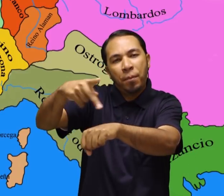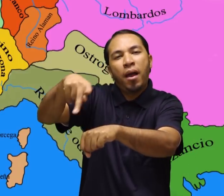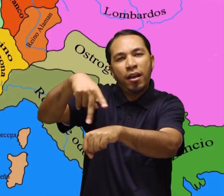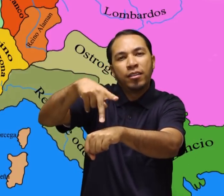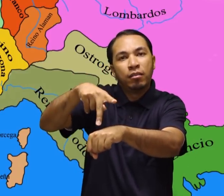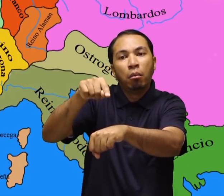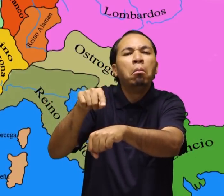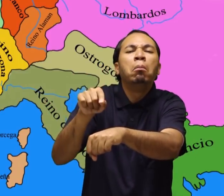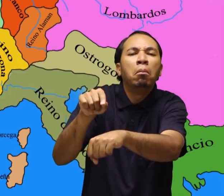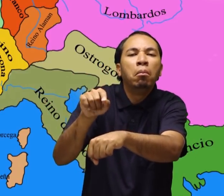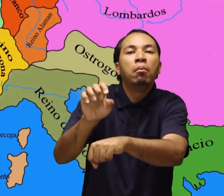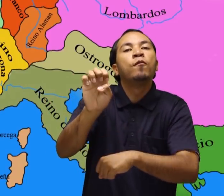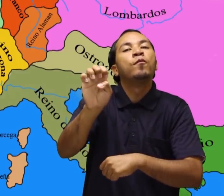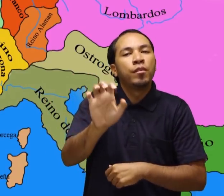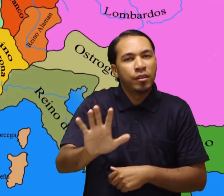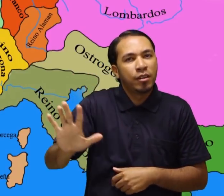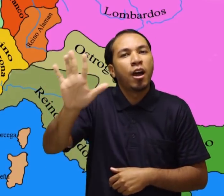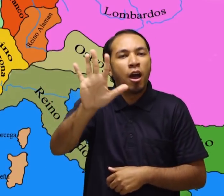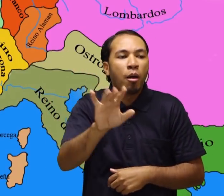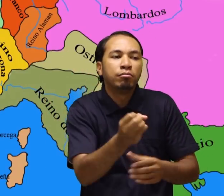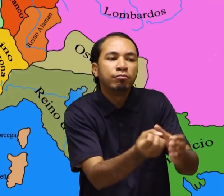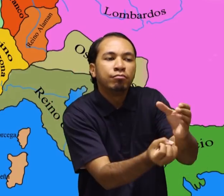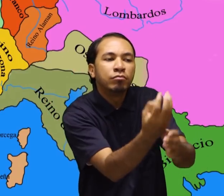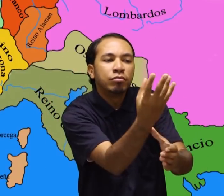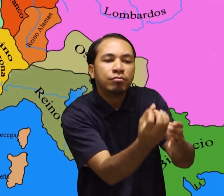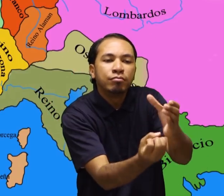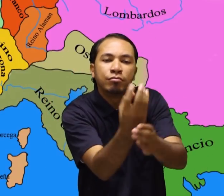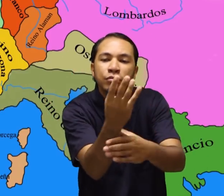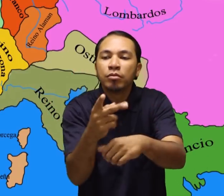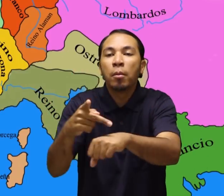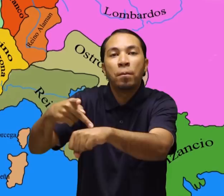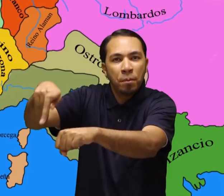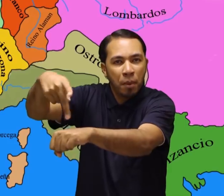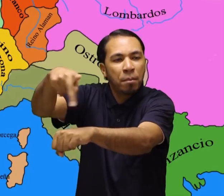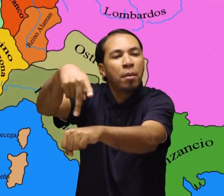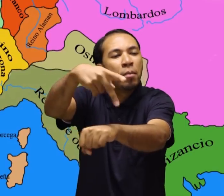Eles representam um território chamado de Europa,